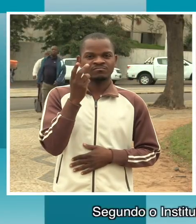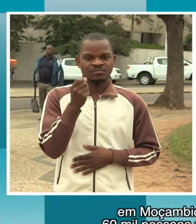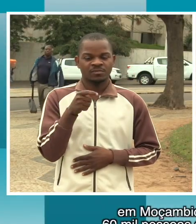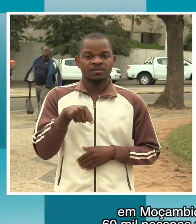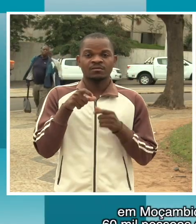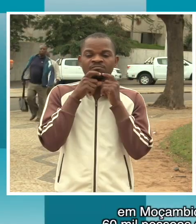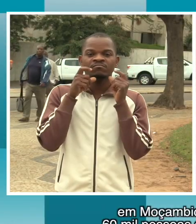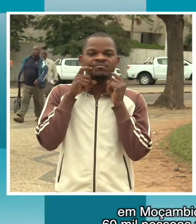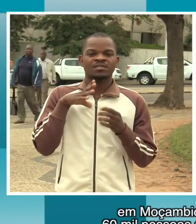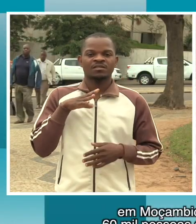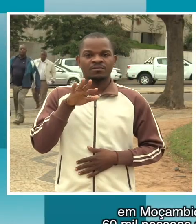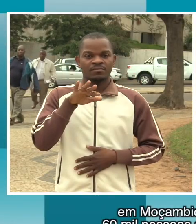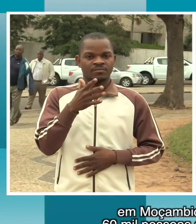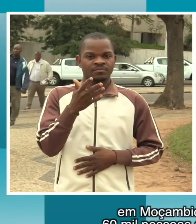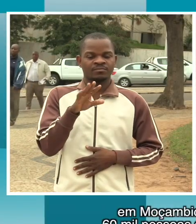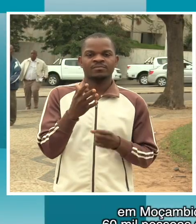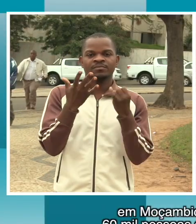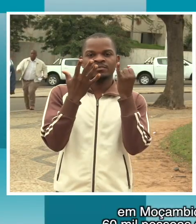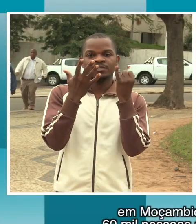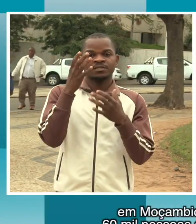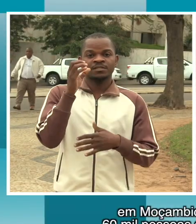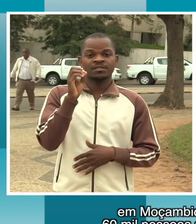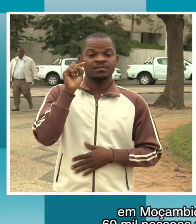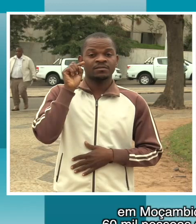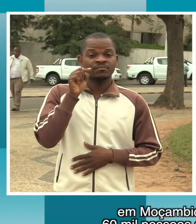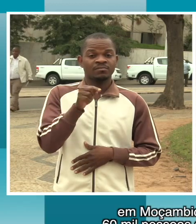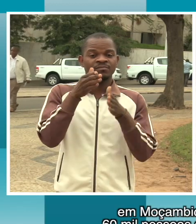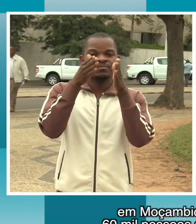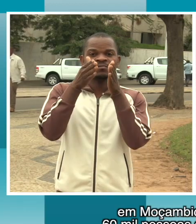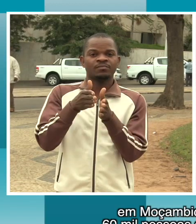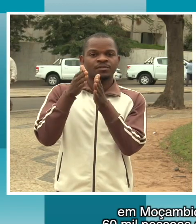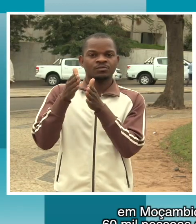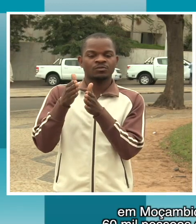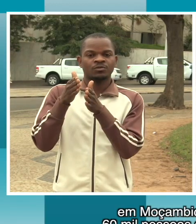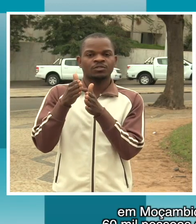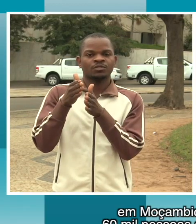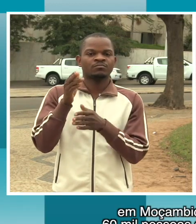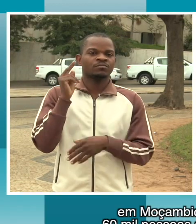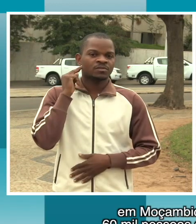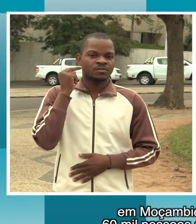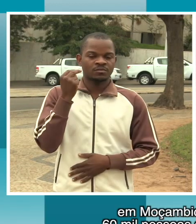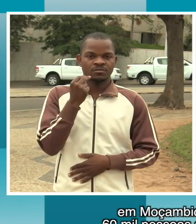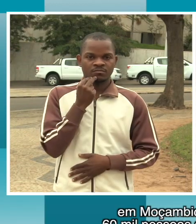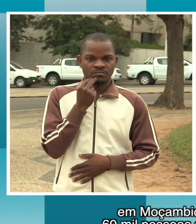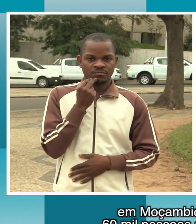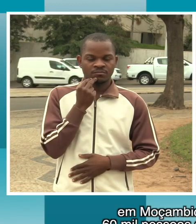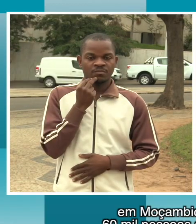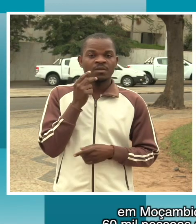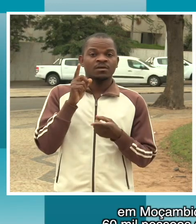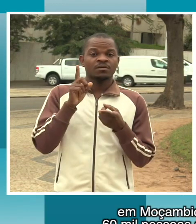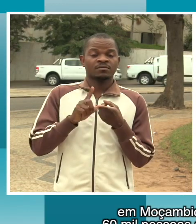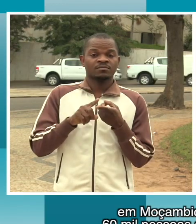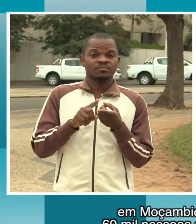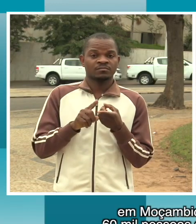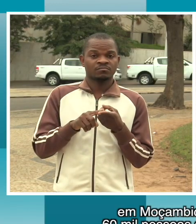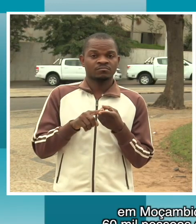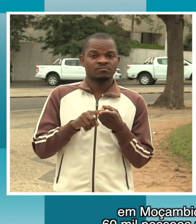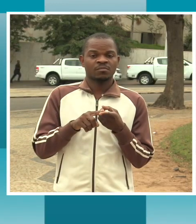Estatística, em Moçambique existem cerca de 60 mil pessoas com deficiência